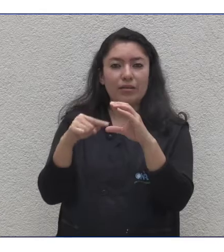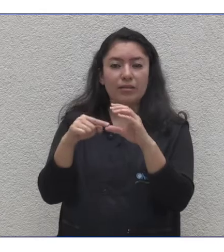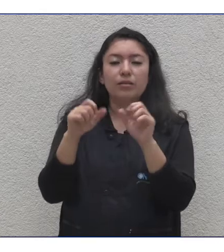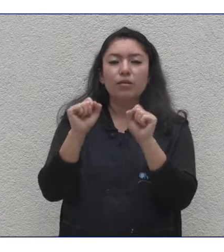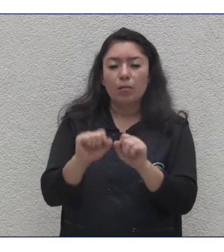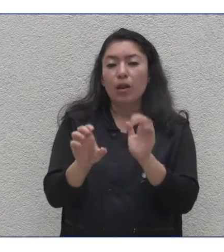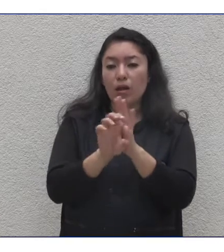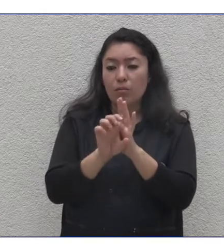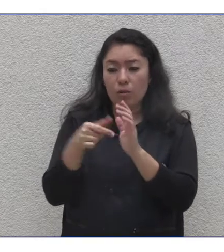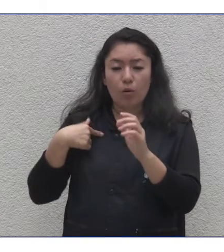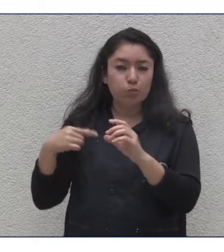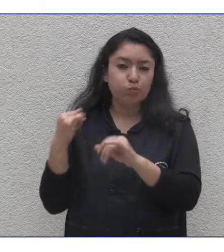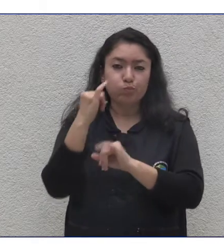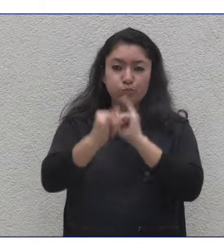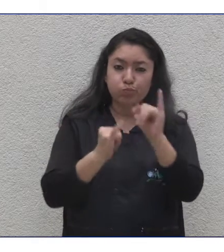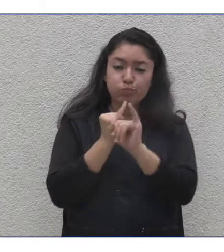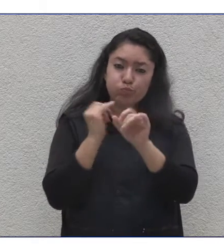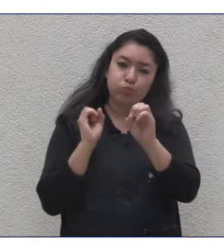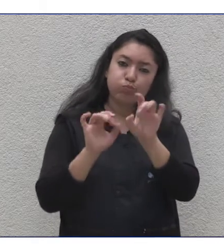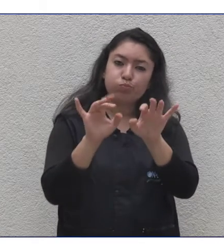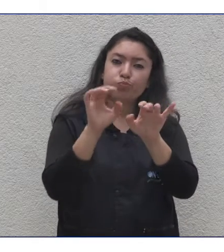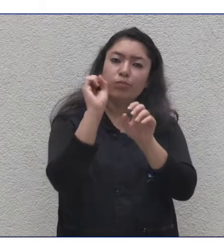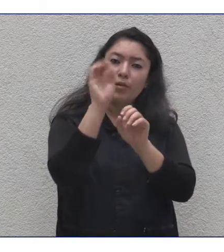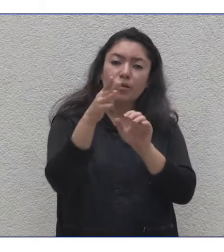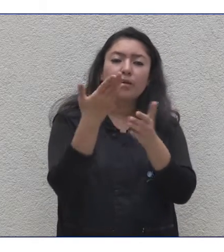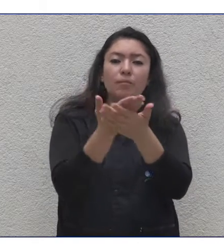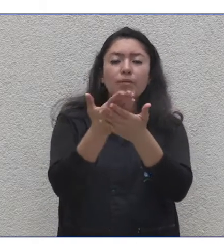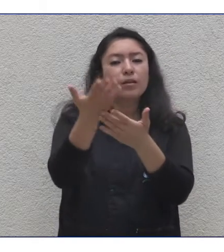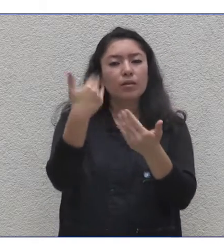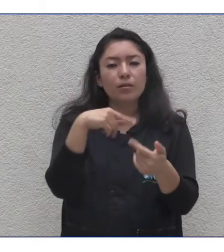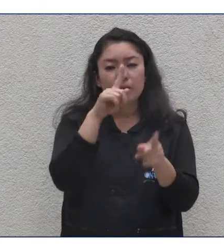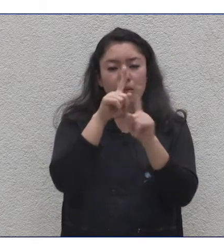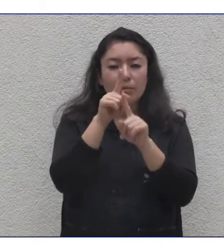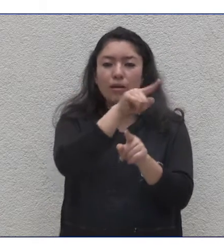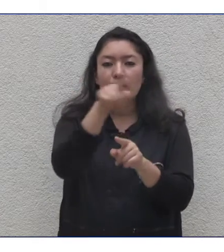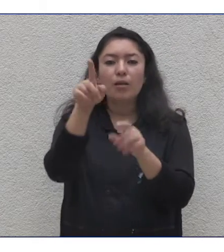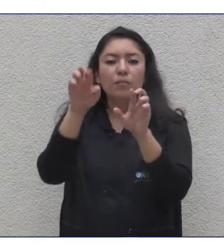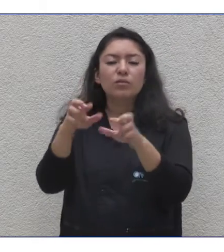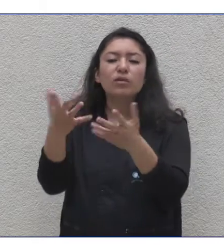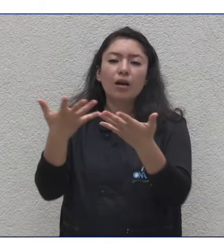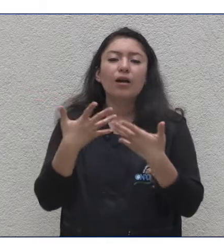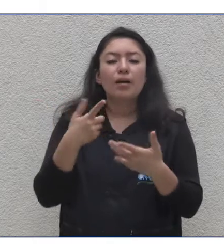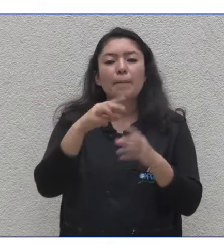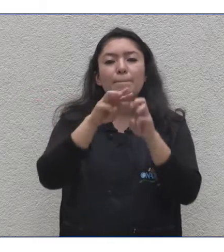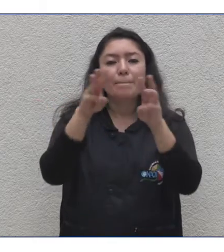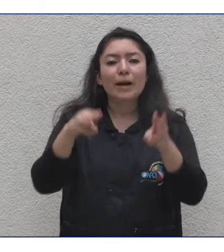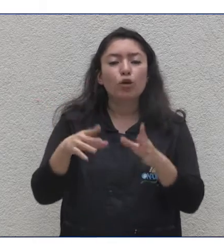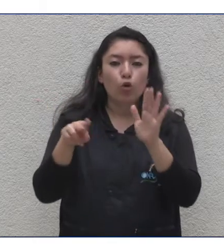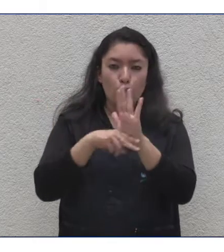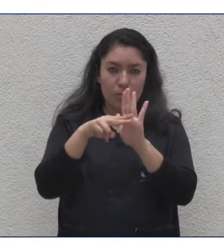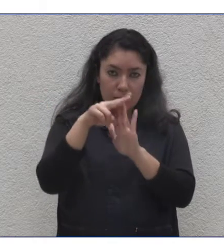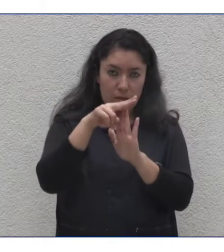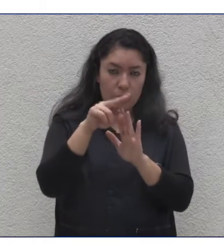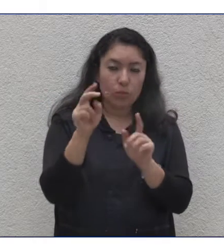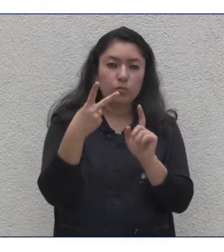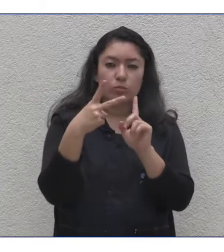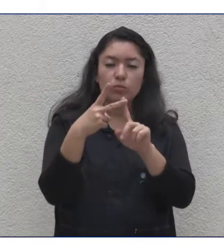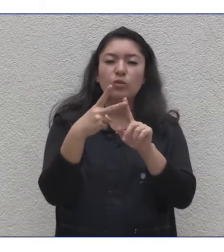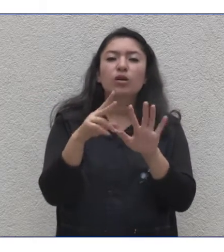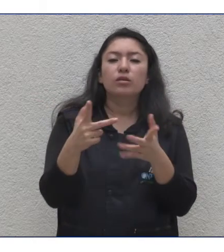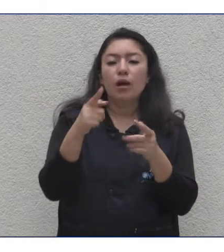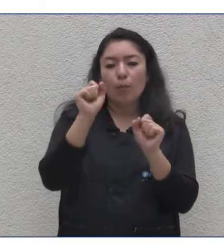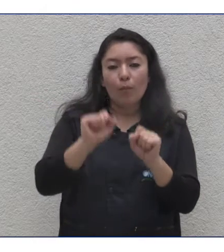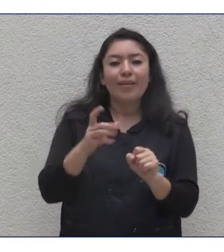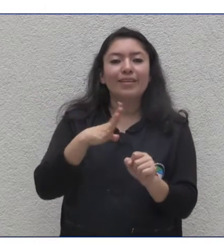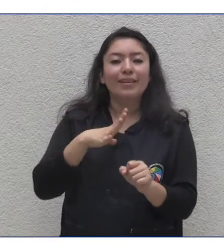1. Estructura orgánica y funciones de cada una de las dependencias y departamentos, incluyendo su marco normativo. 2.